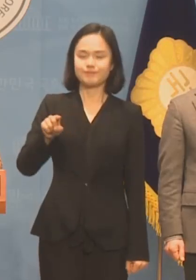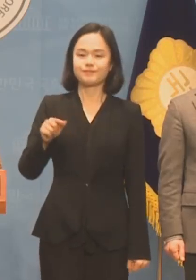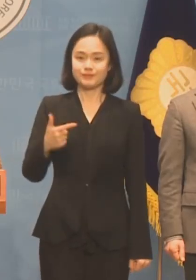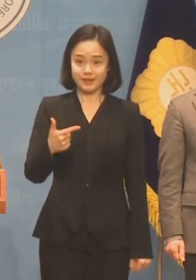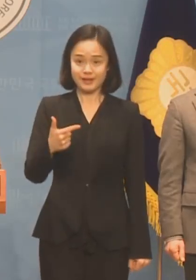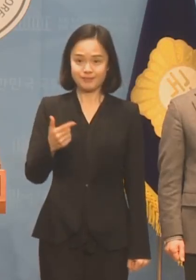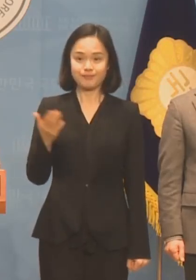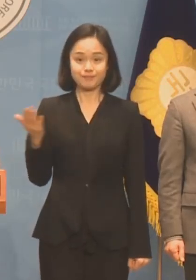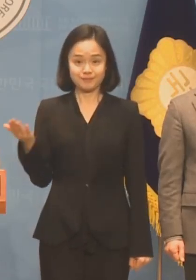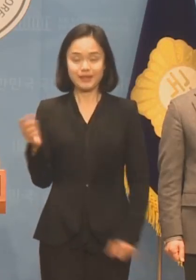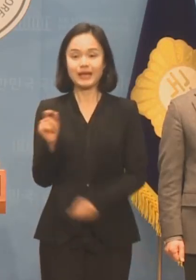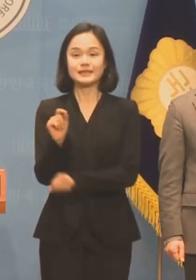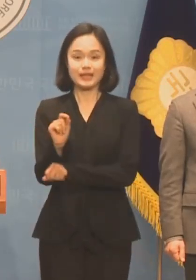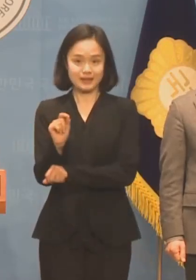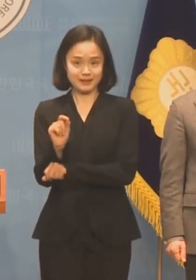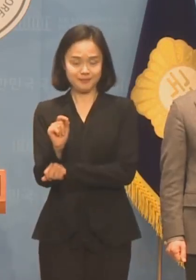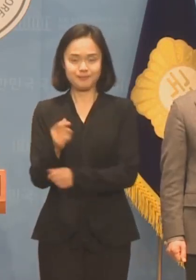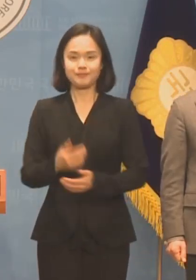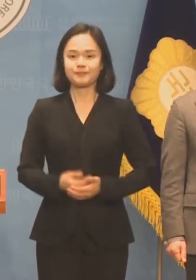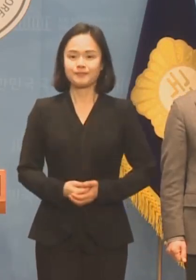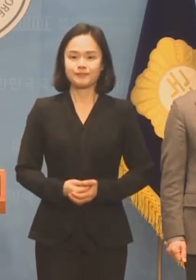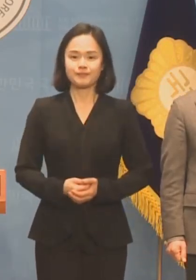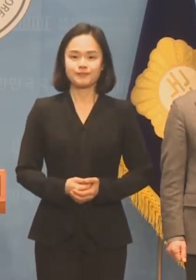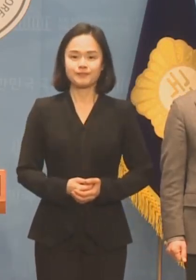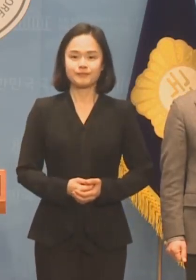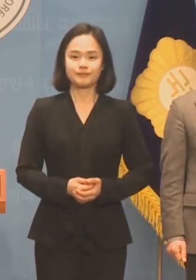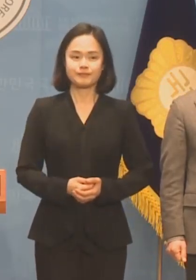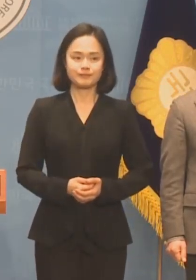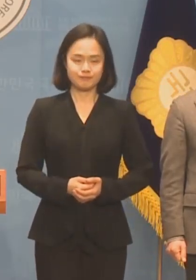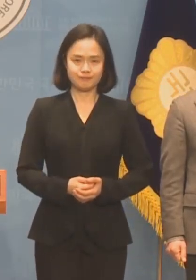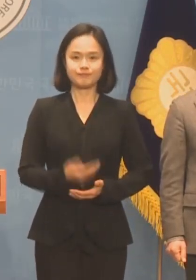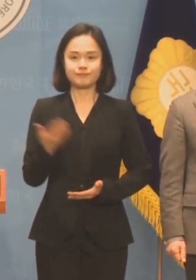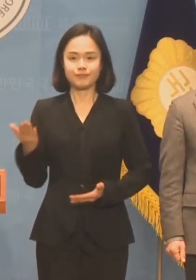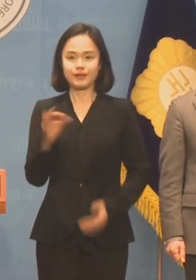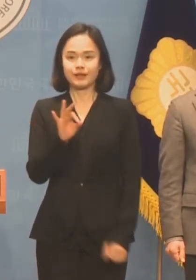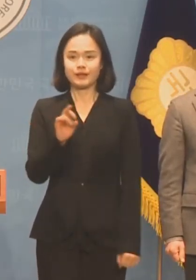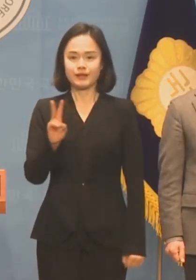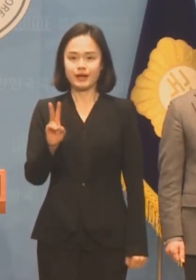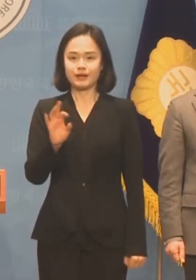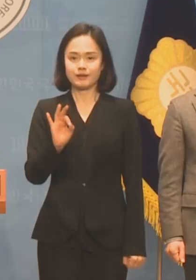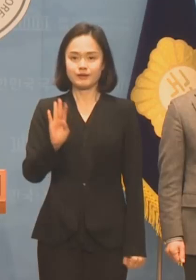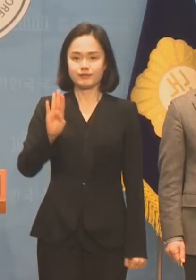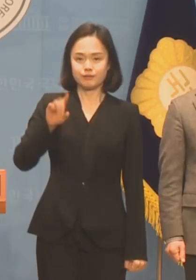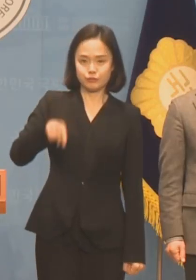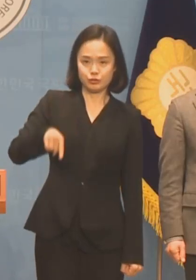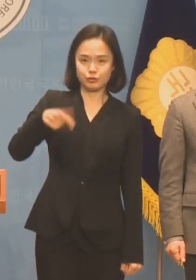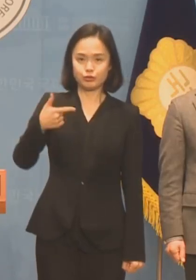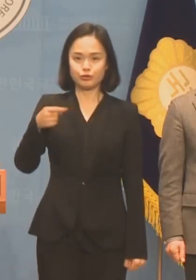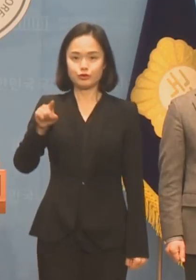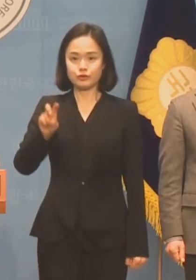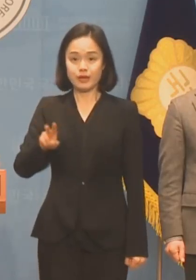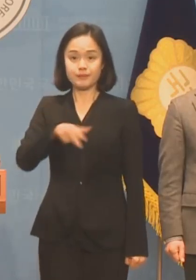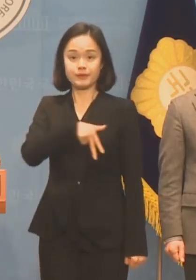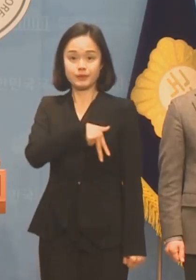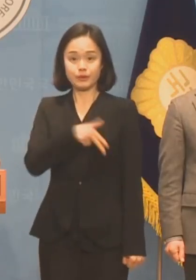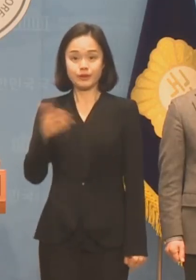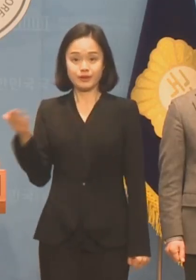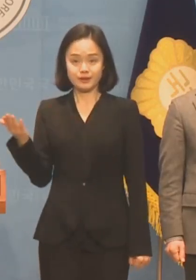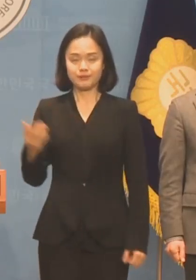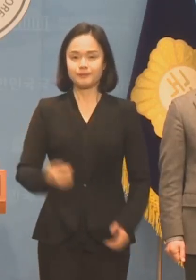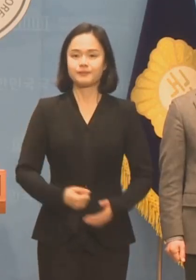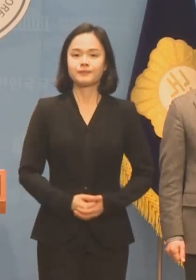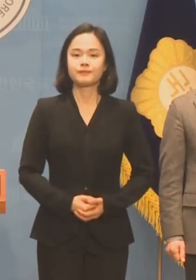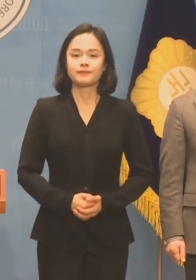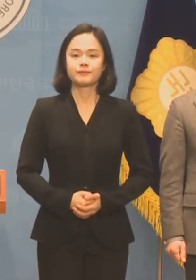간사님이십니다. 네, 그리고 제 오른쪽에는 양부남 위원님이십니다. 네. 자,